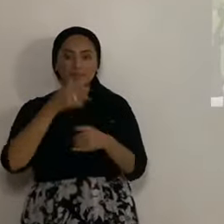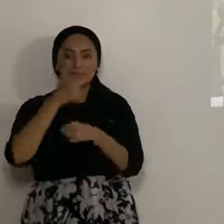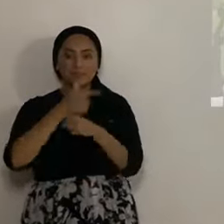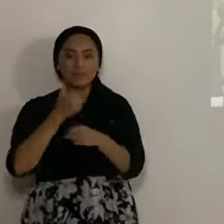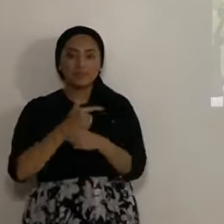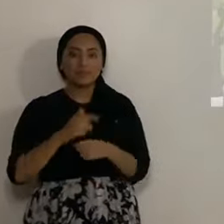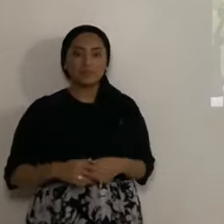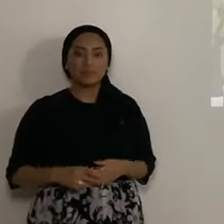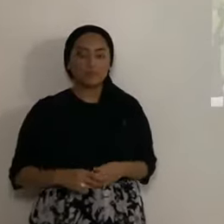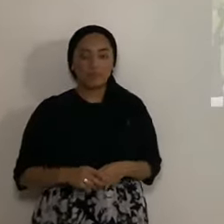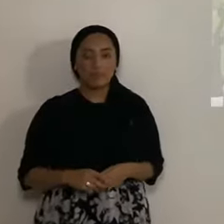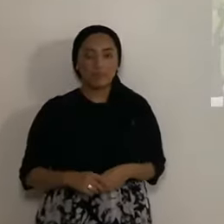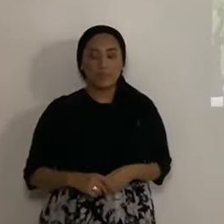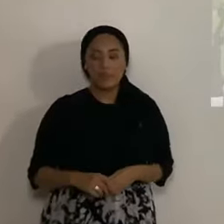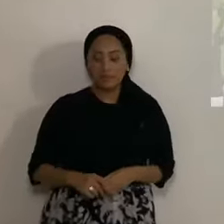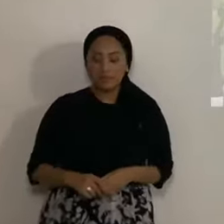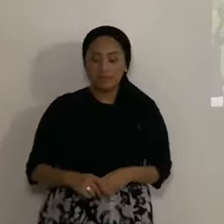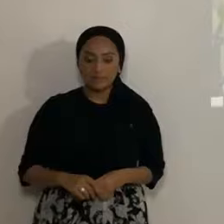Sahín.